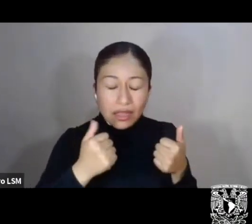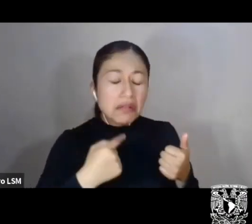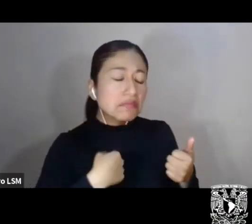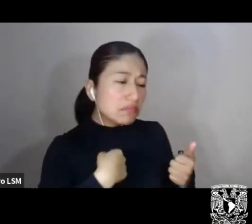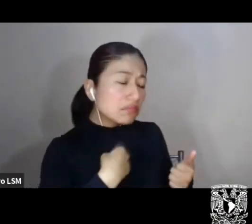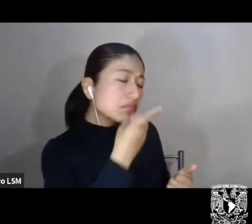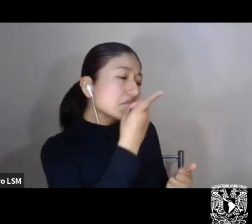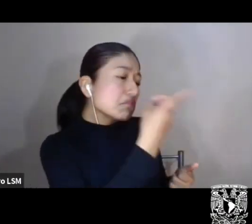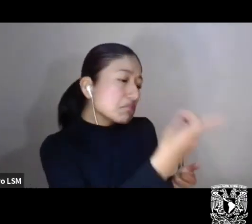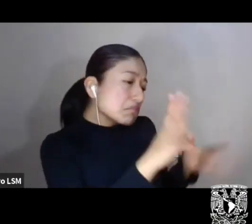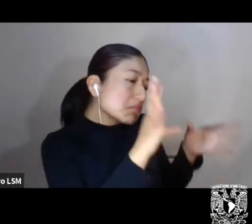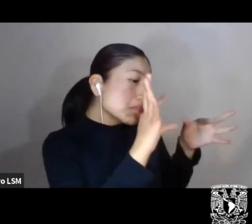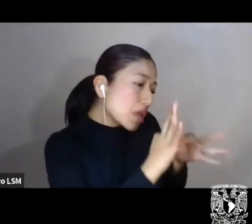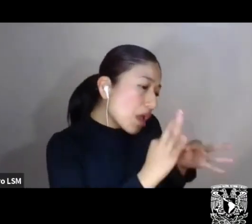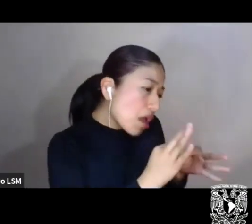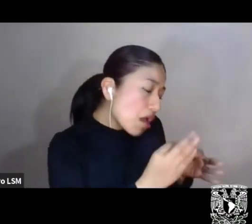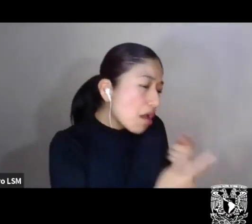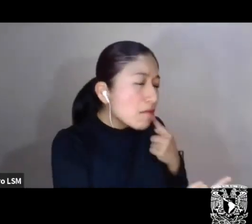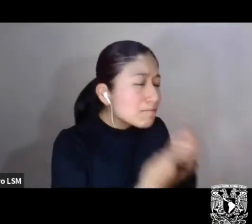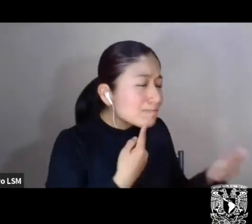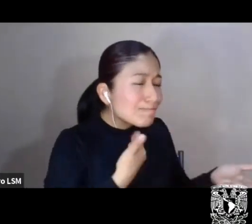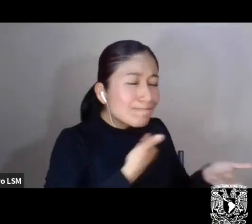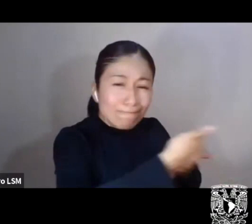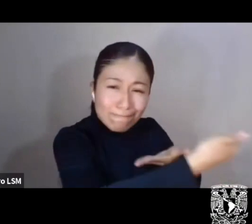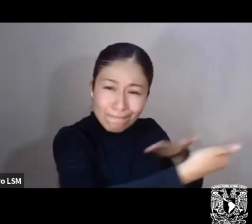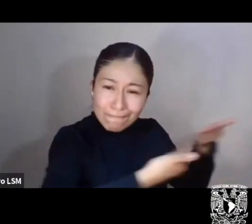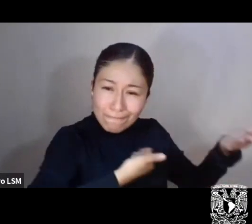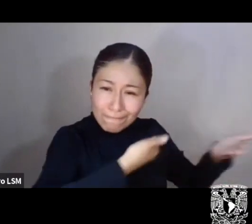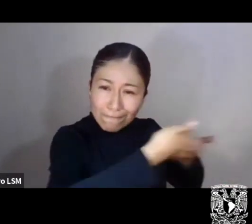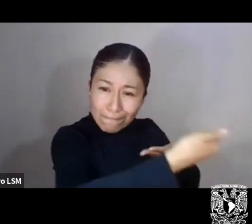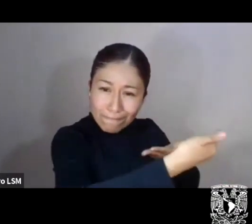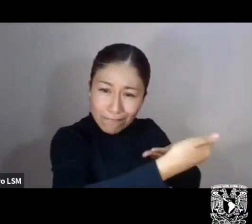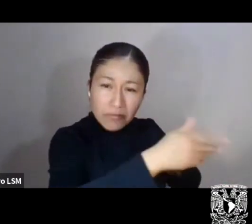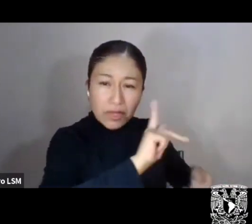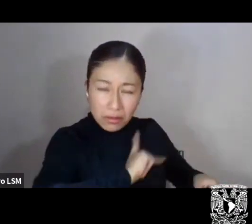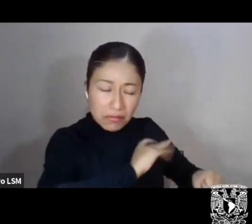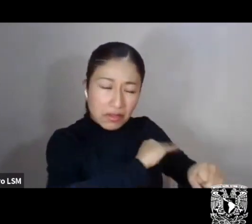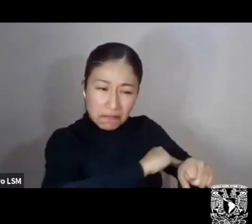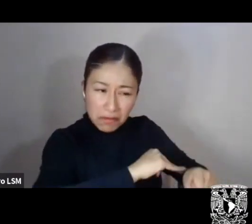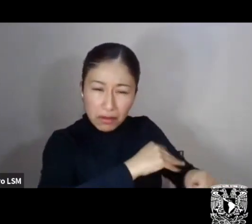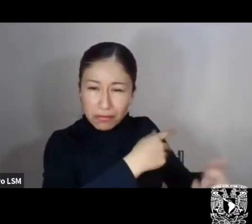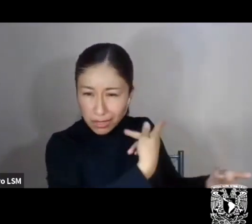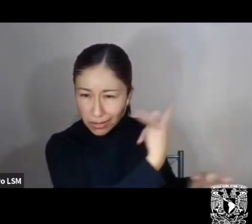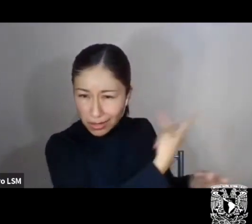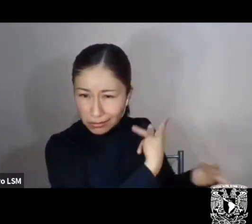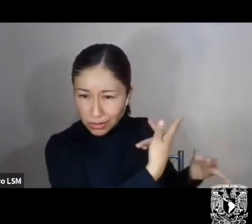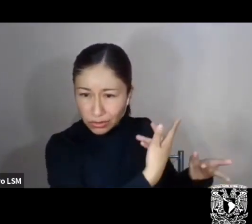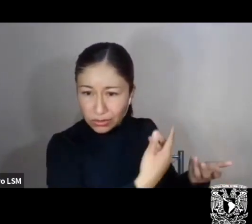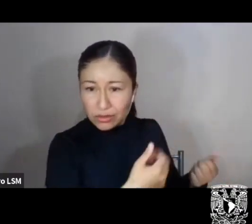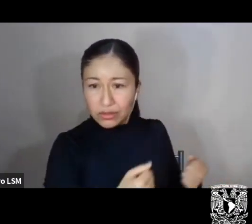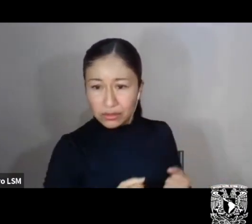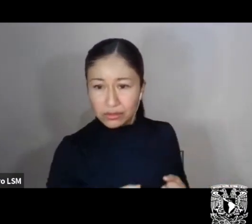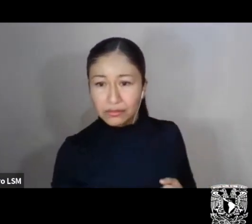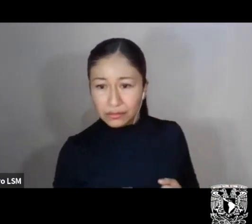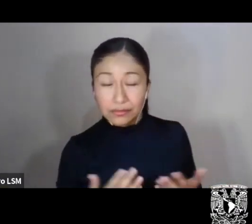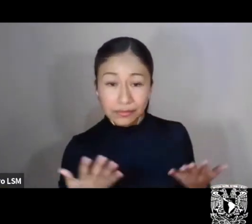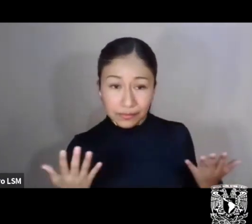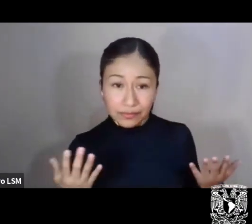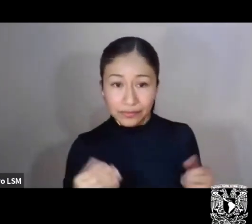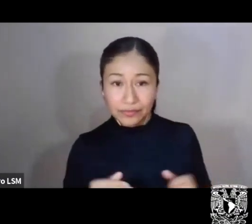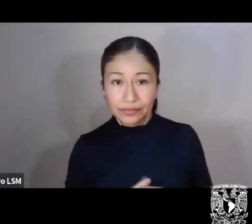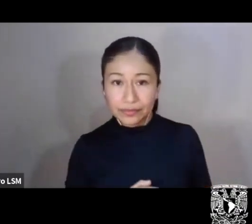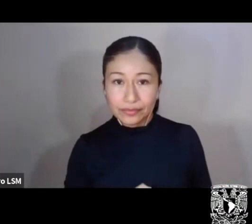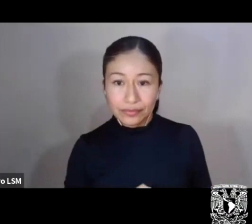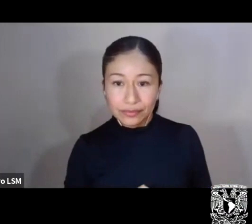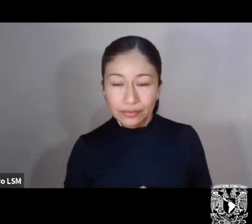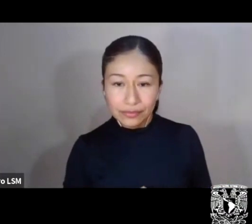es una estrategia, porque no nada más hablo con ellas, sino también con el resto de mi familia, ¿no?